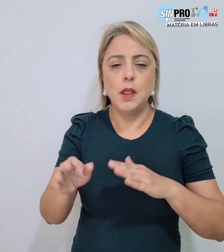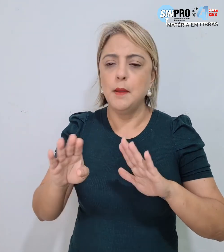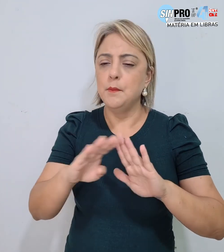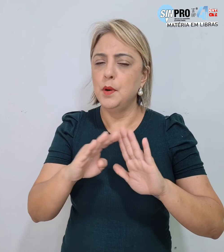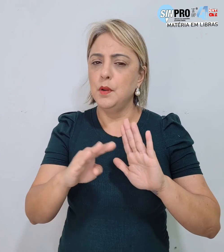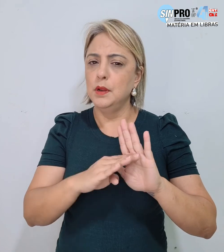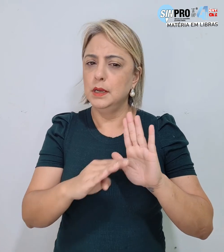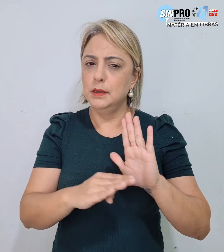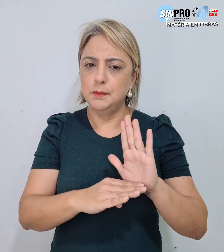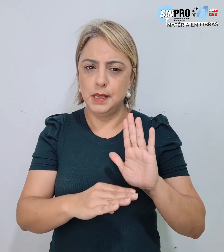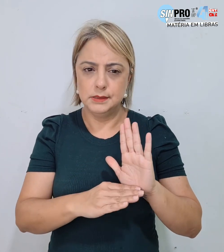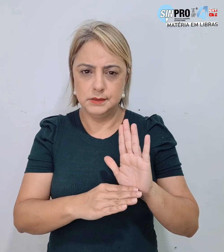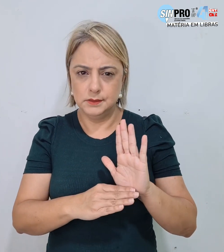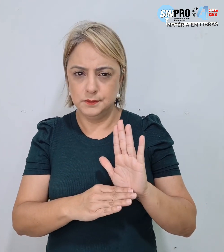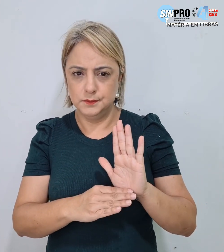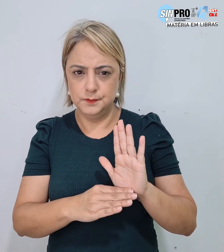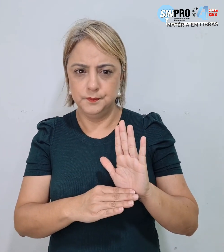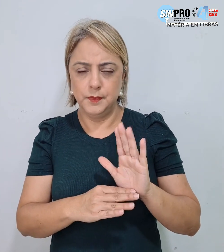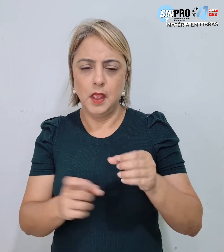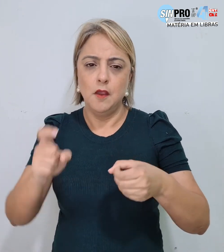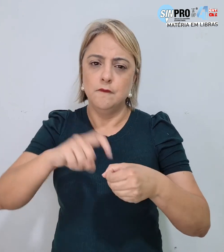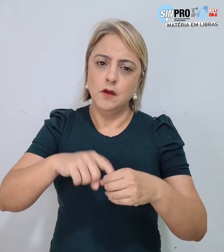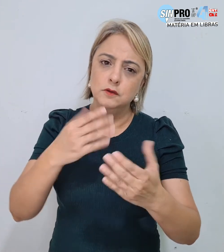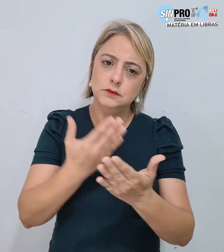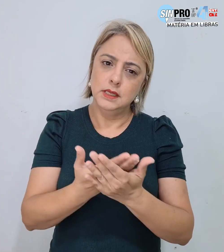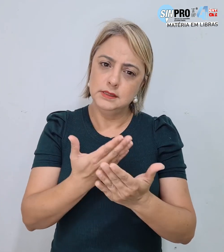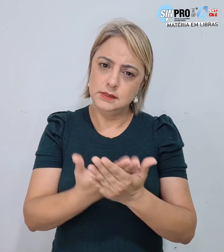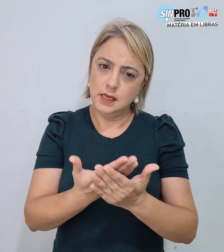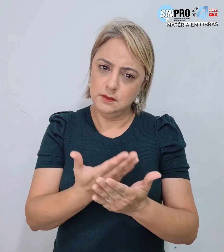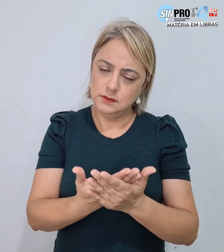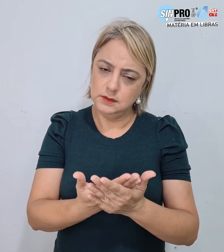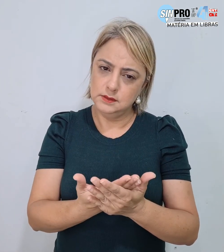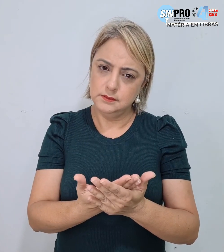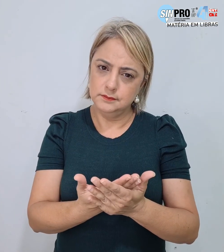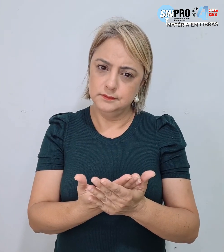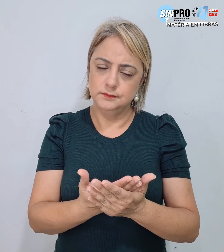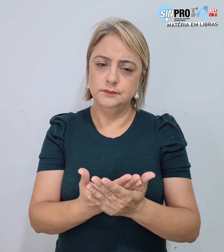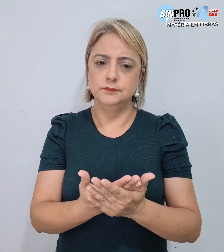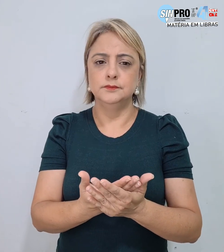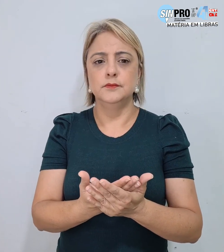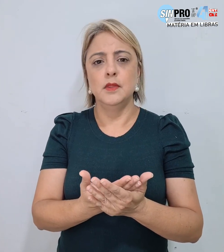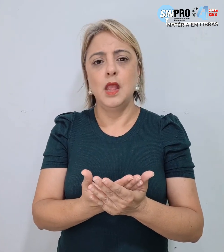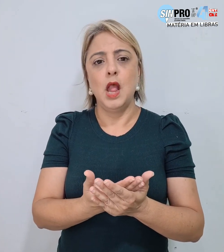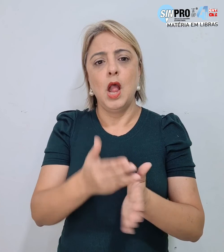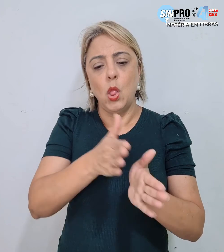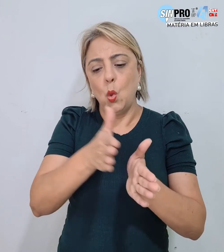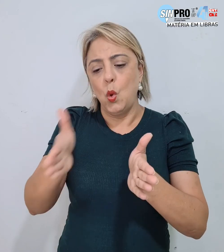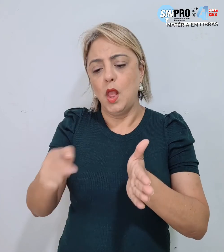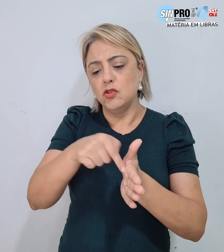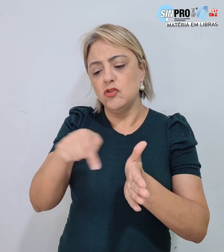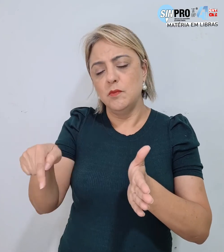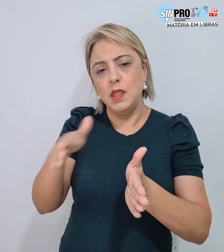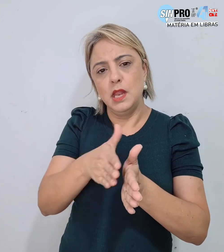programação Oi de volta às aulas e durante a pandemia